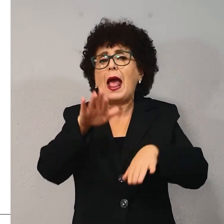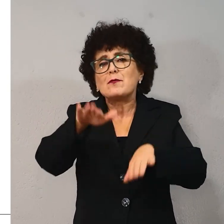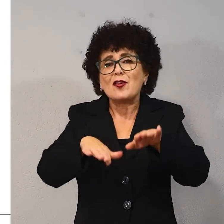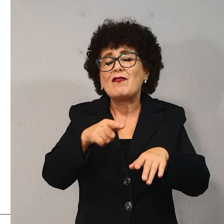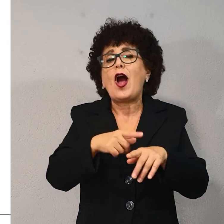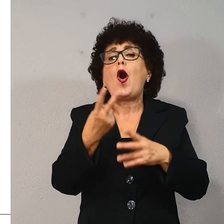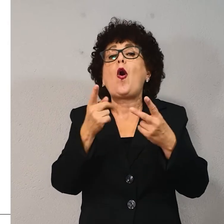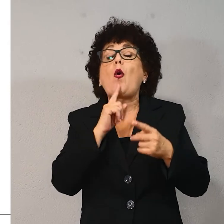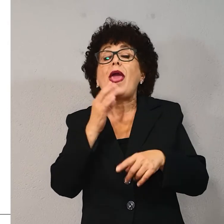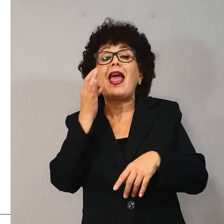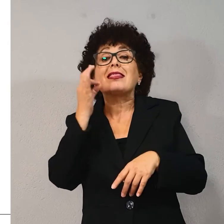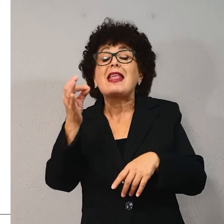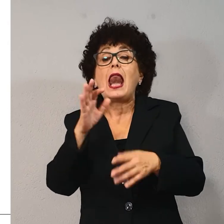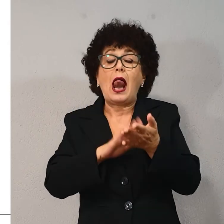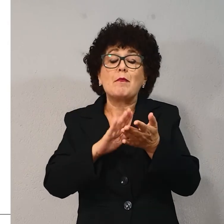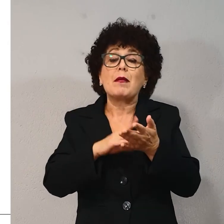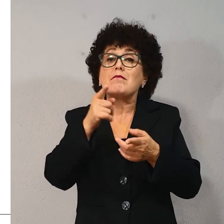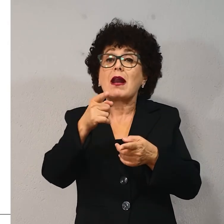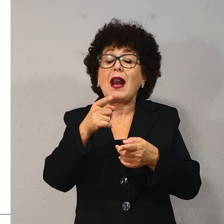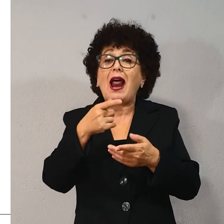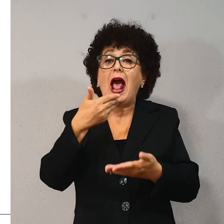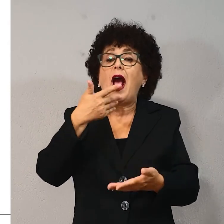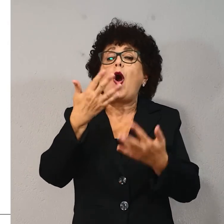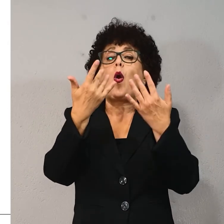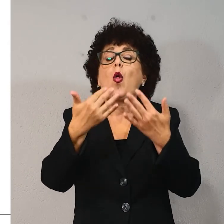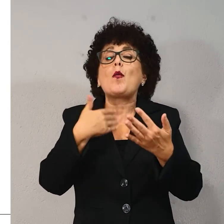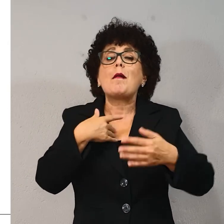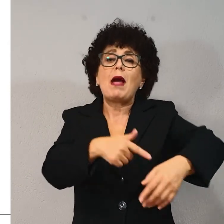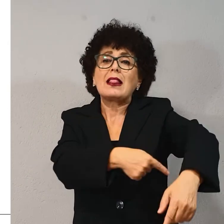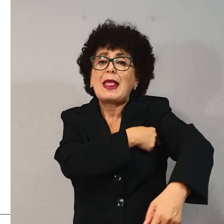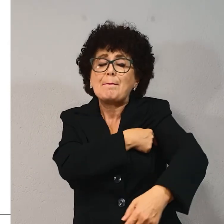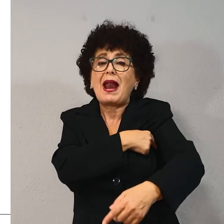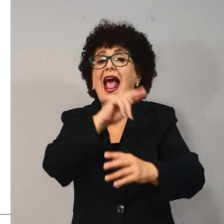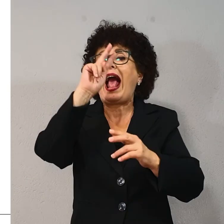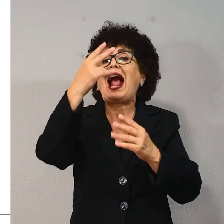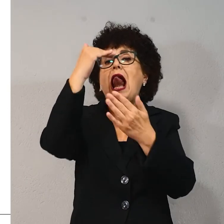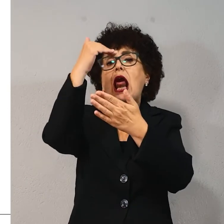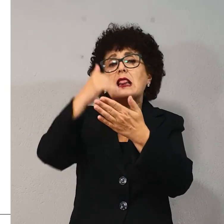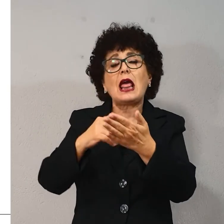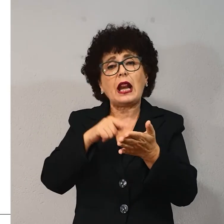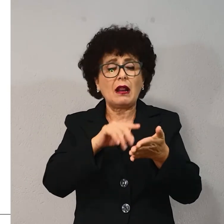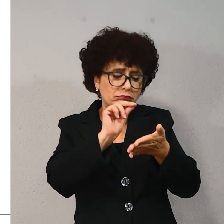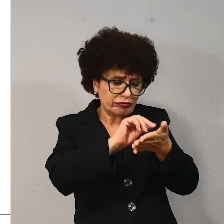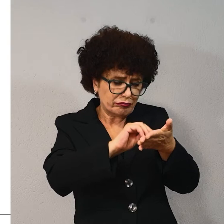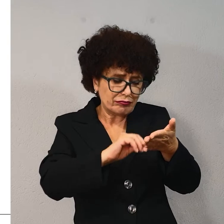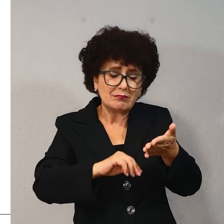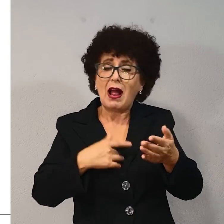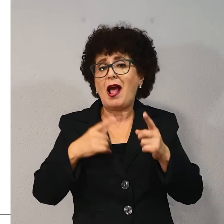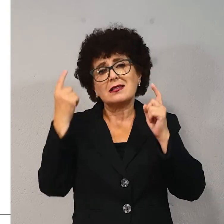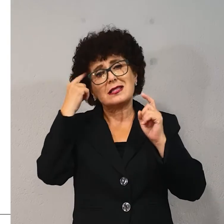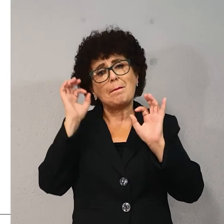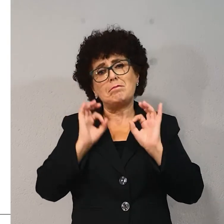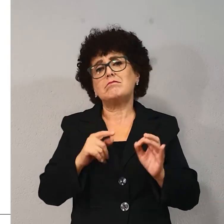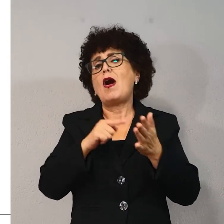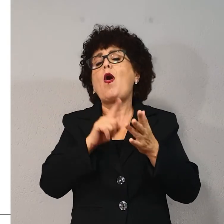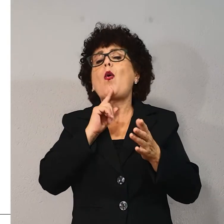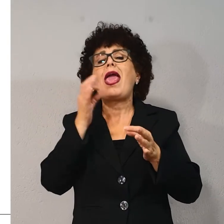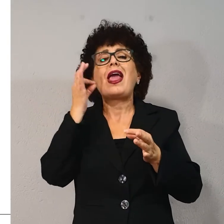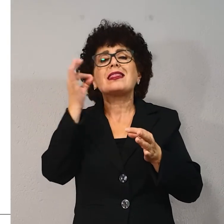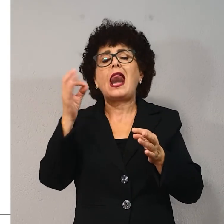на плодните денови, например, базална температура и календар, ја зголемува ефикасноста на методот.